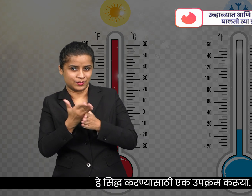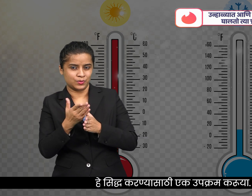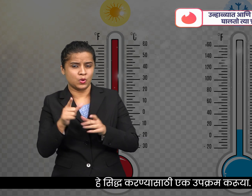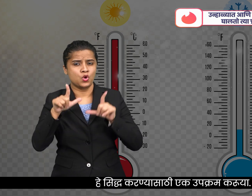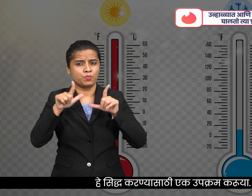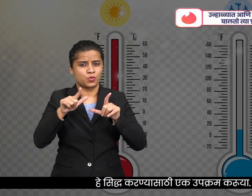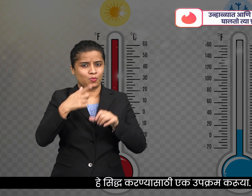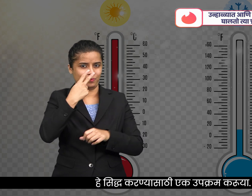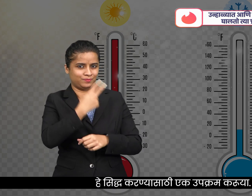उपक्रम करूया.